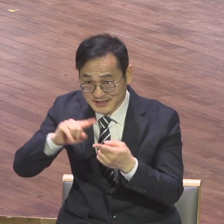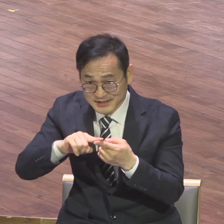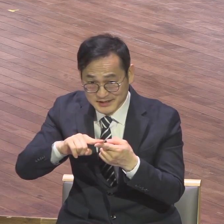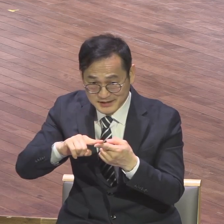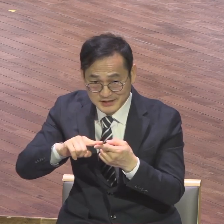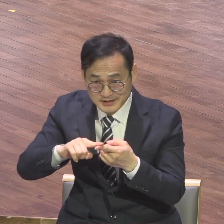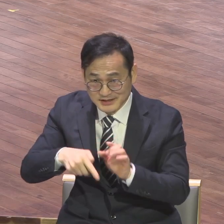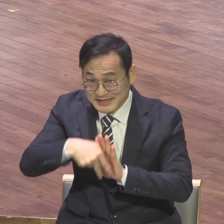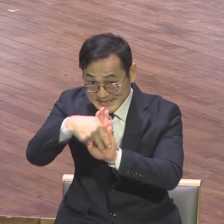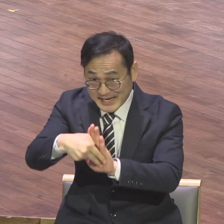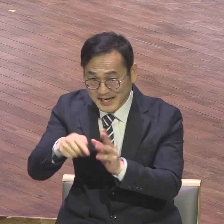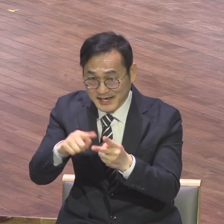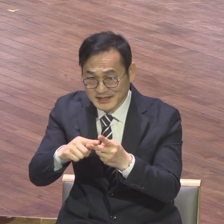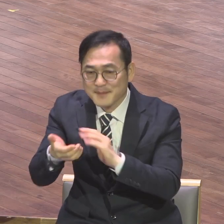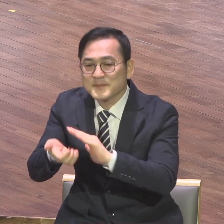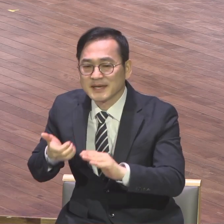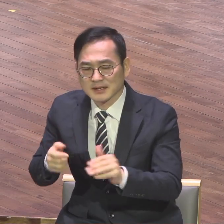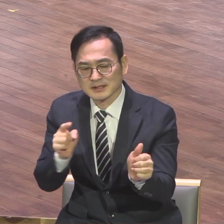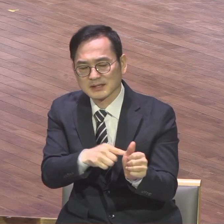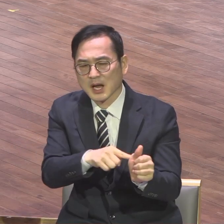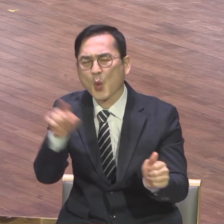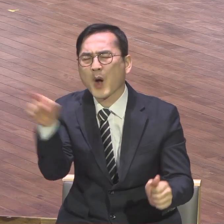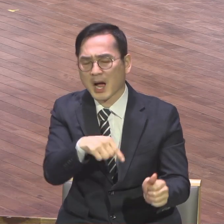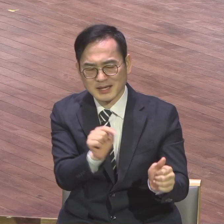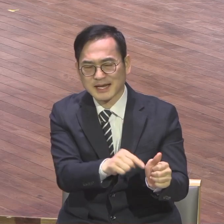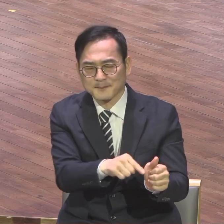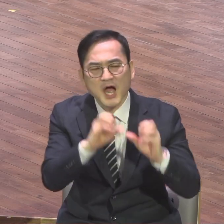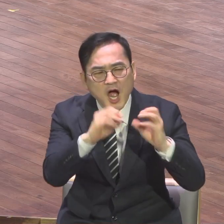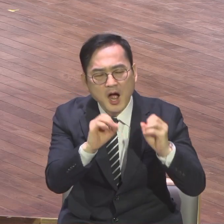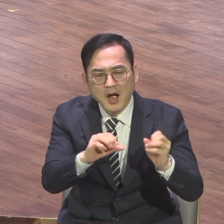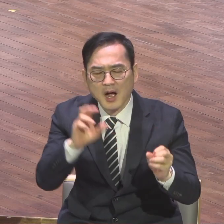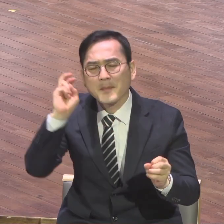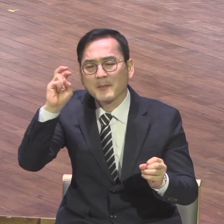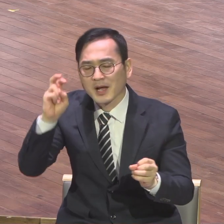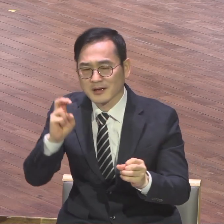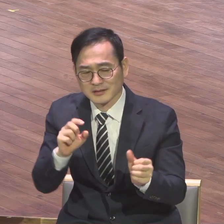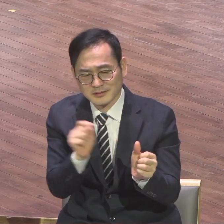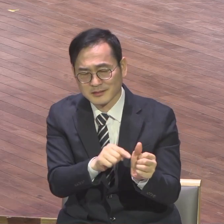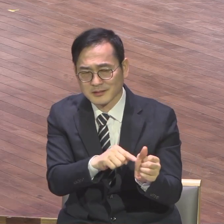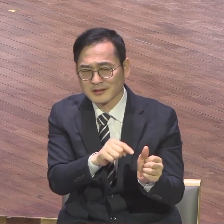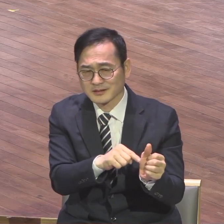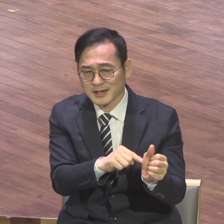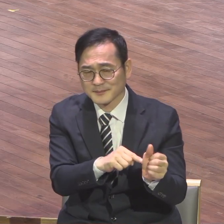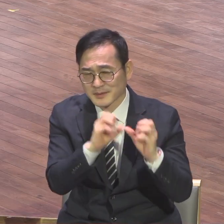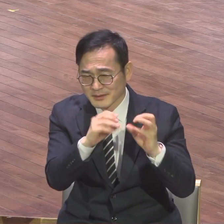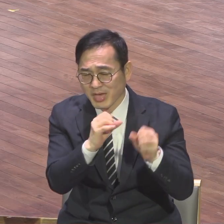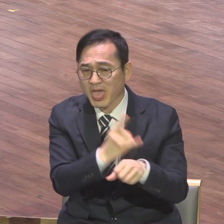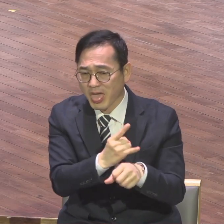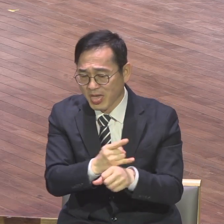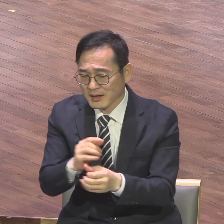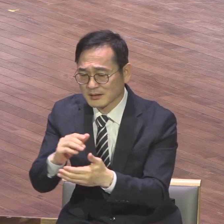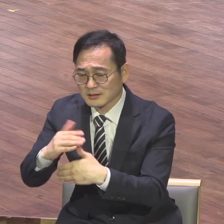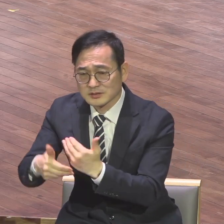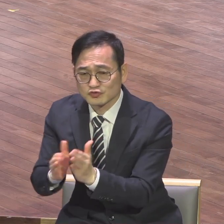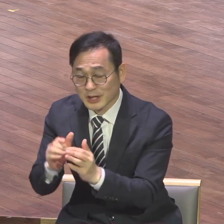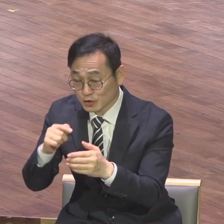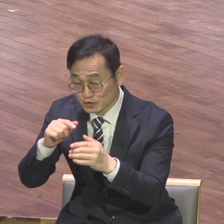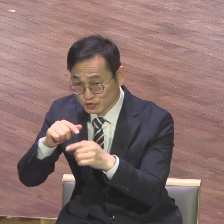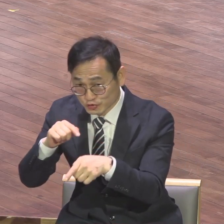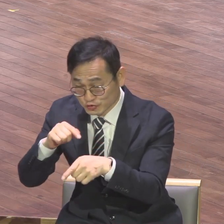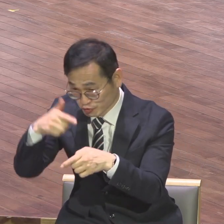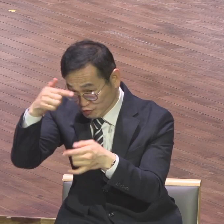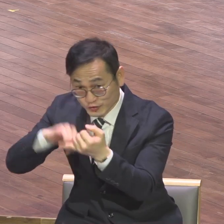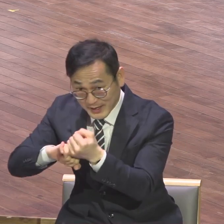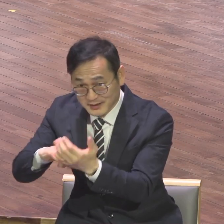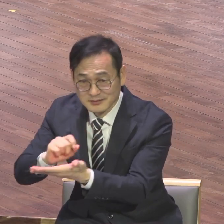잘 들으세요. 예언된 거예요. 구약은 예언하신 것이 신약에 성취된 거예요. 옛날